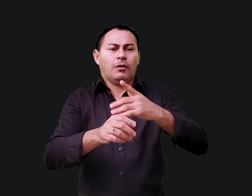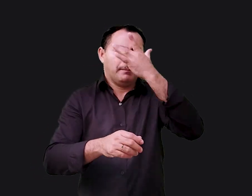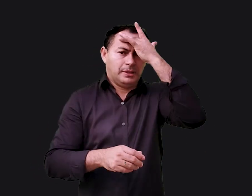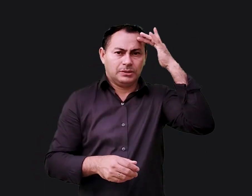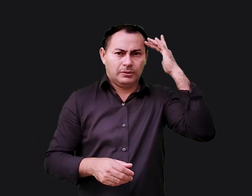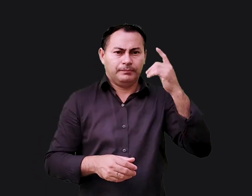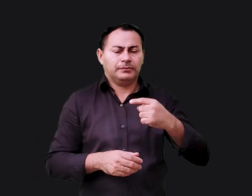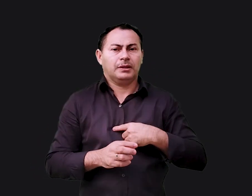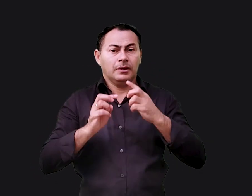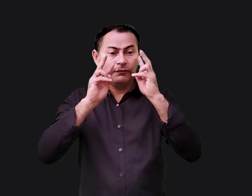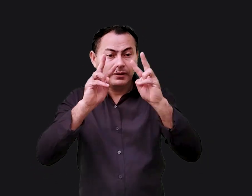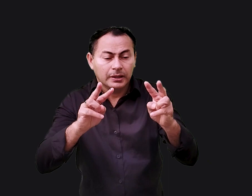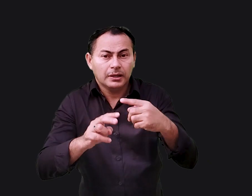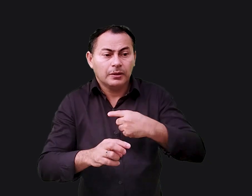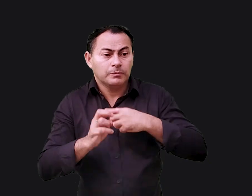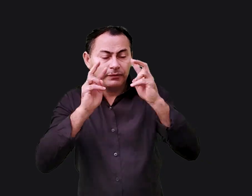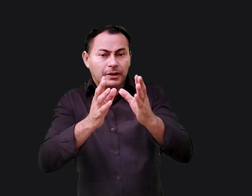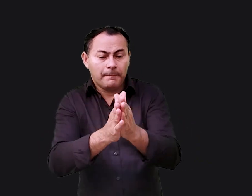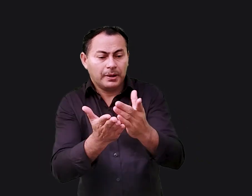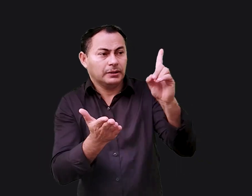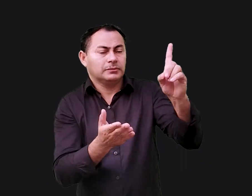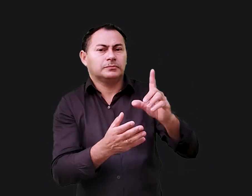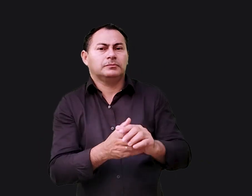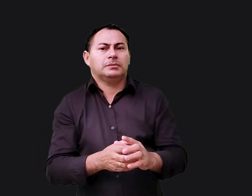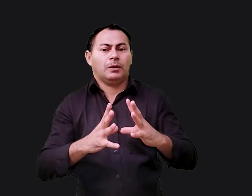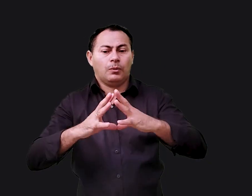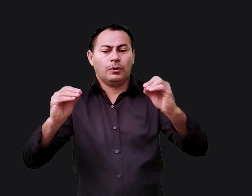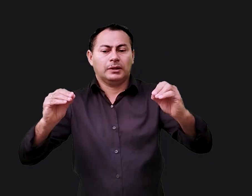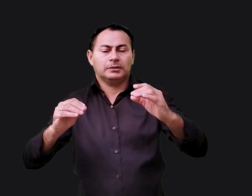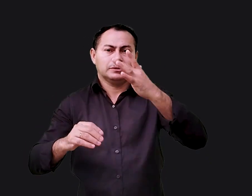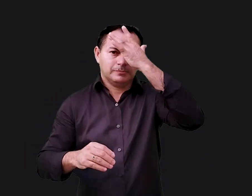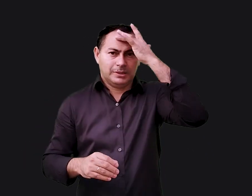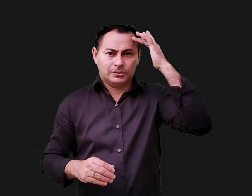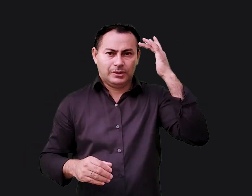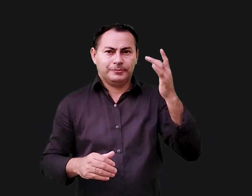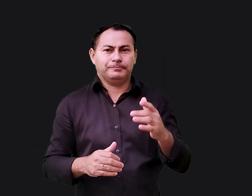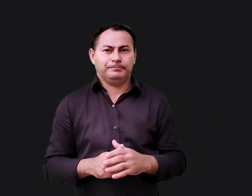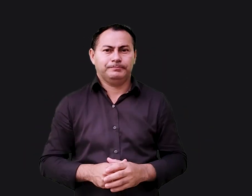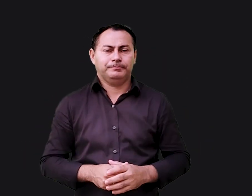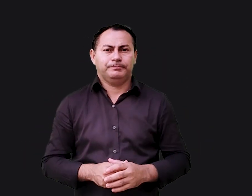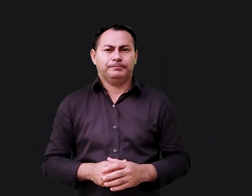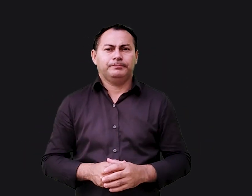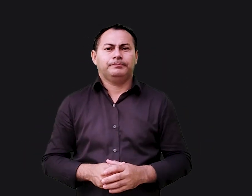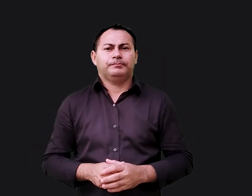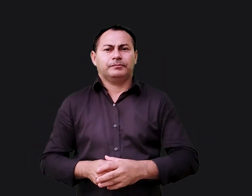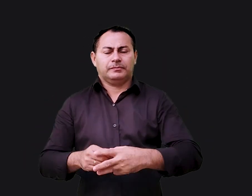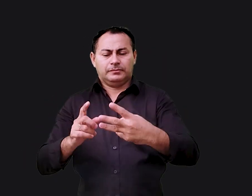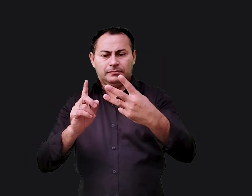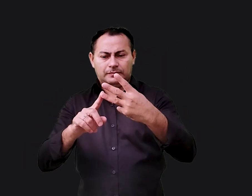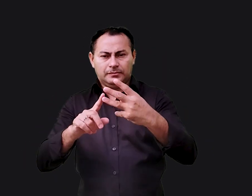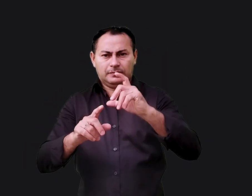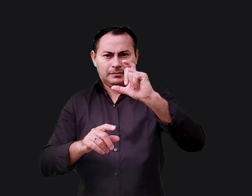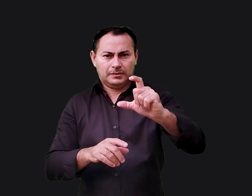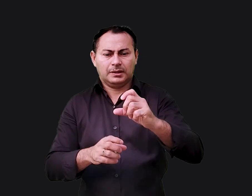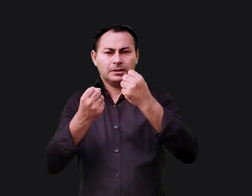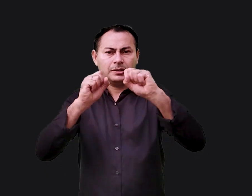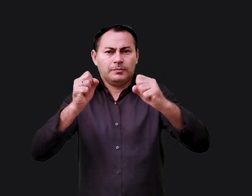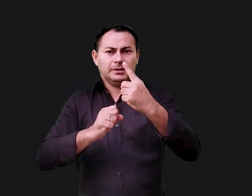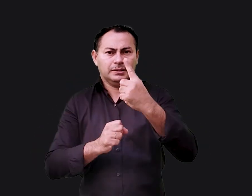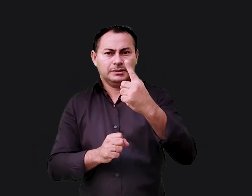algum tempo com alguém vejo eu vejo a palavra de Deus curando essa pessoa a terceira estrofe